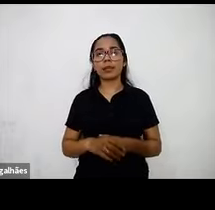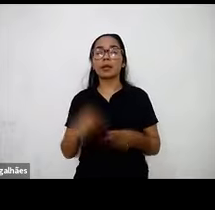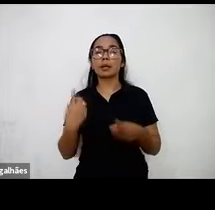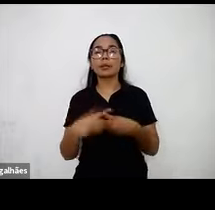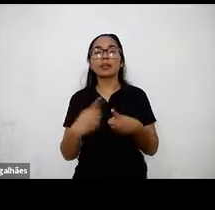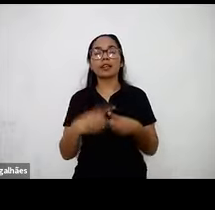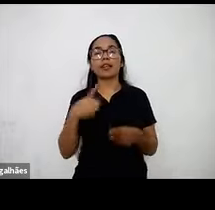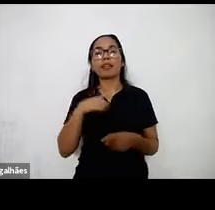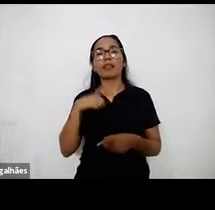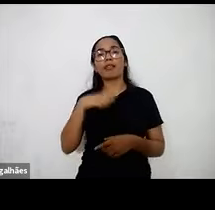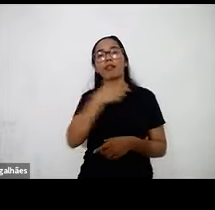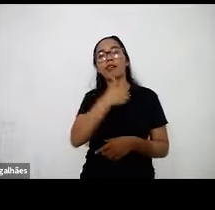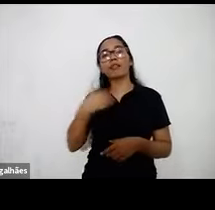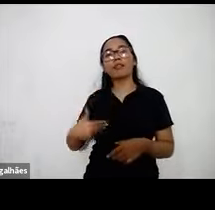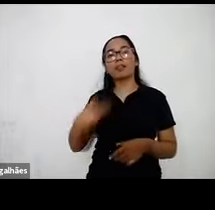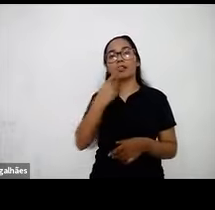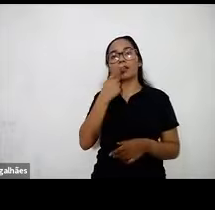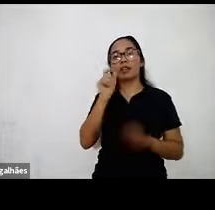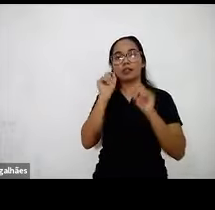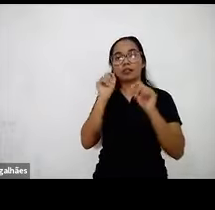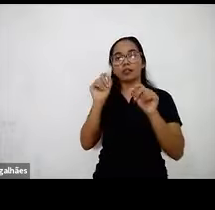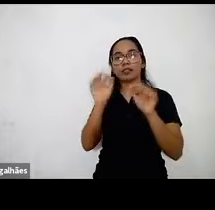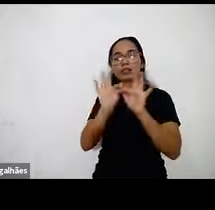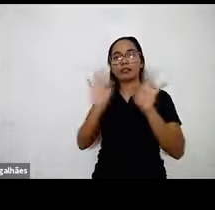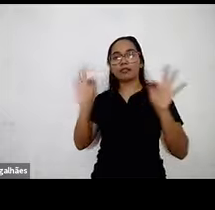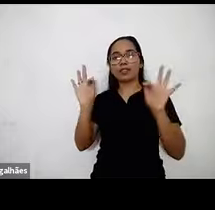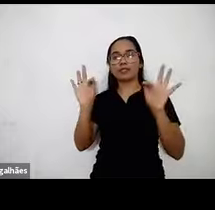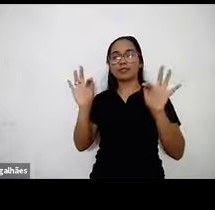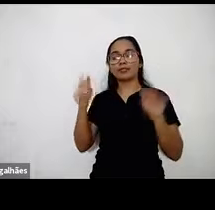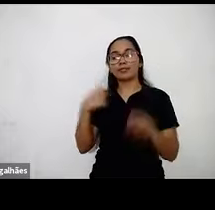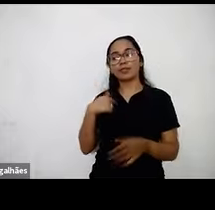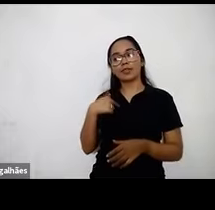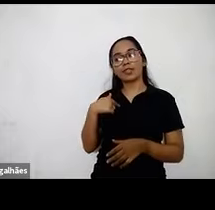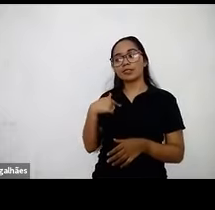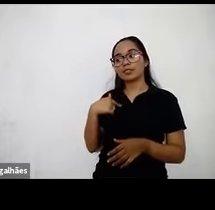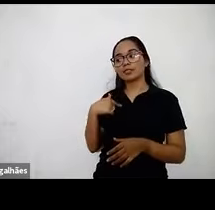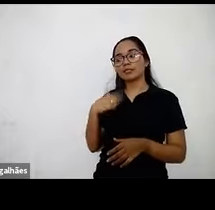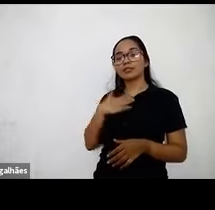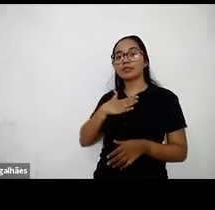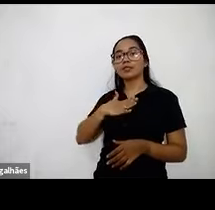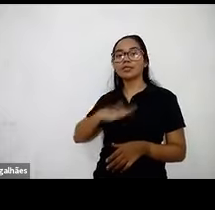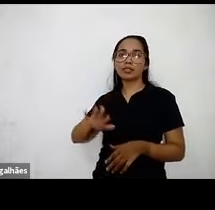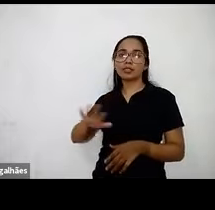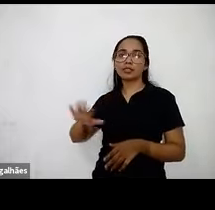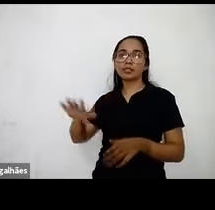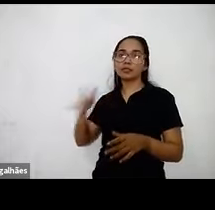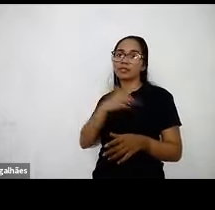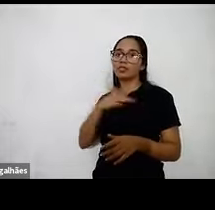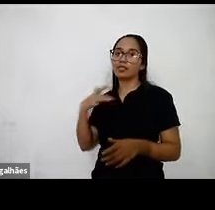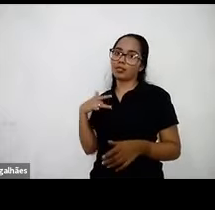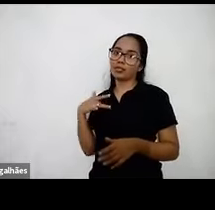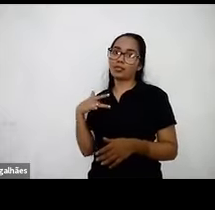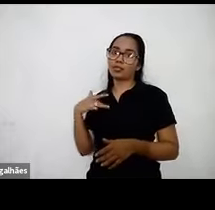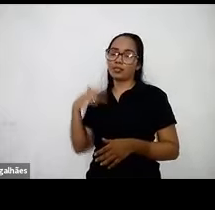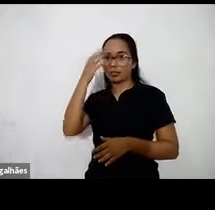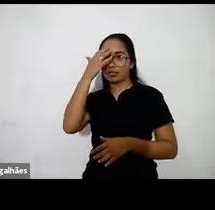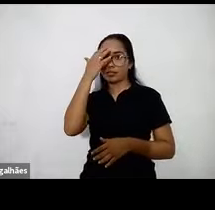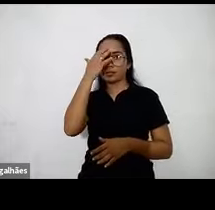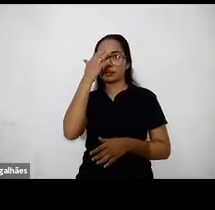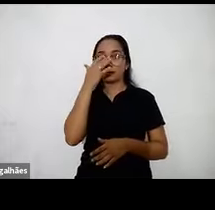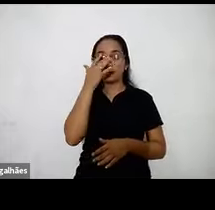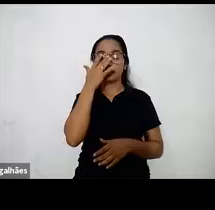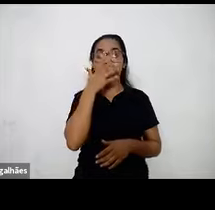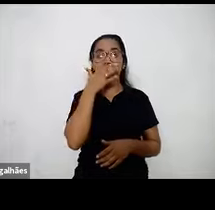botar uma granada no nosso bolso. E hoje a Globo ficou reproduzindo essa lógica da reforma